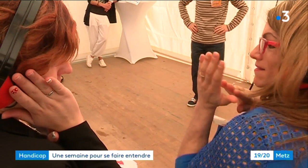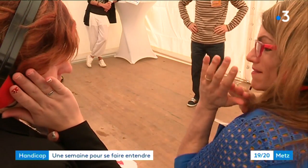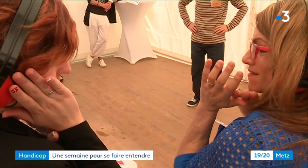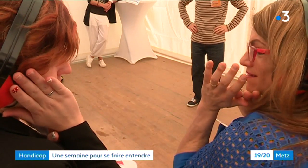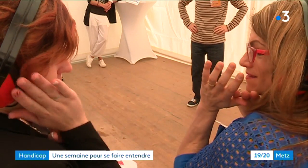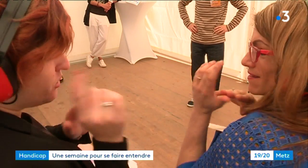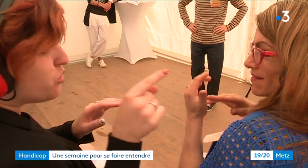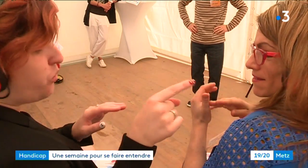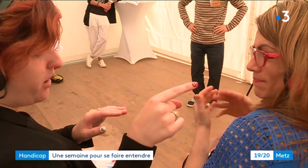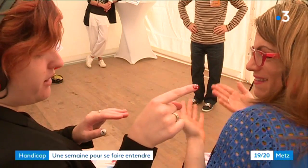des ateliers d'initiation.